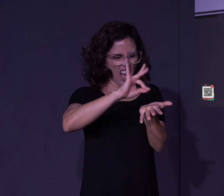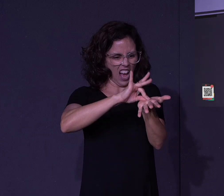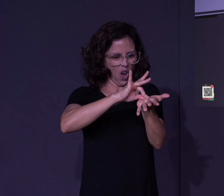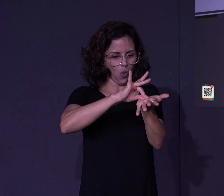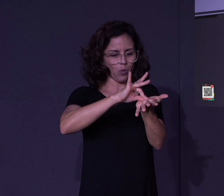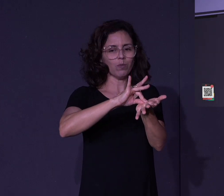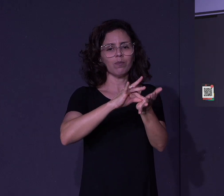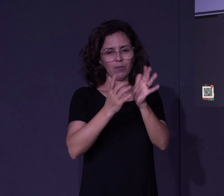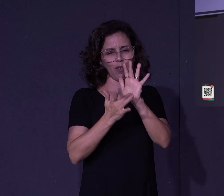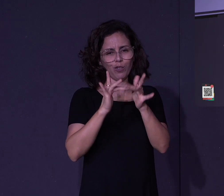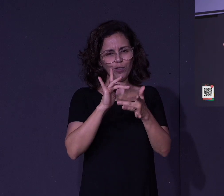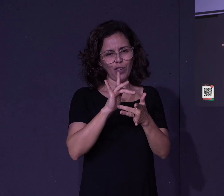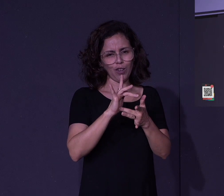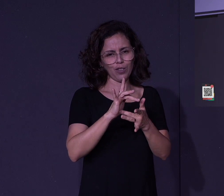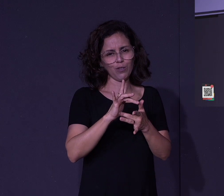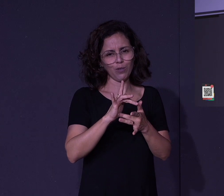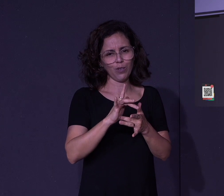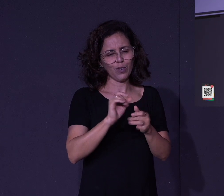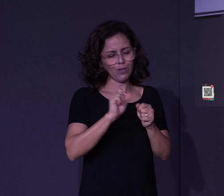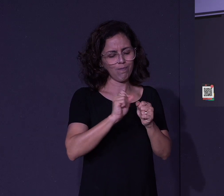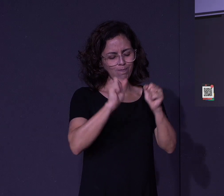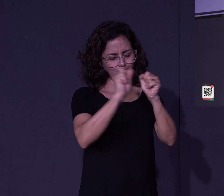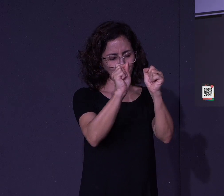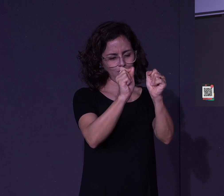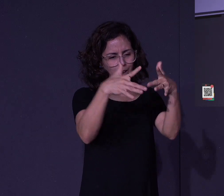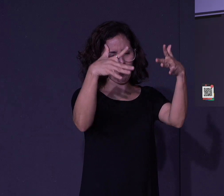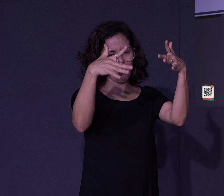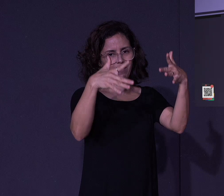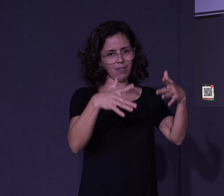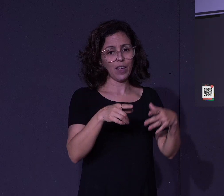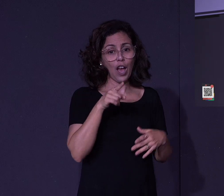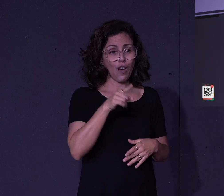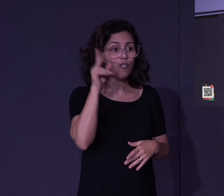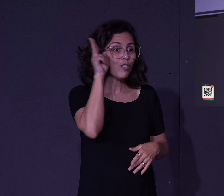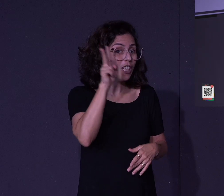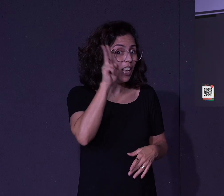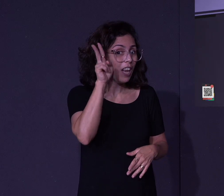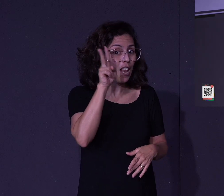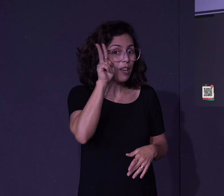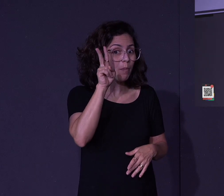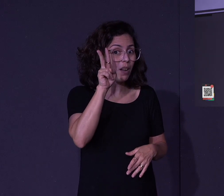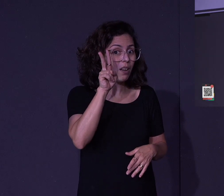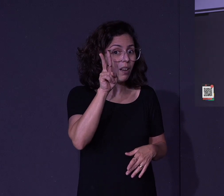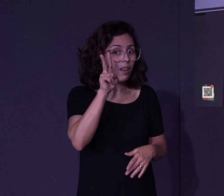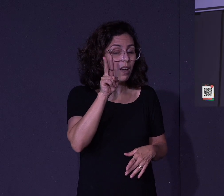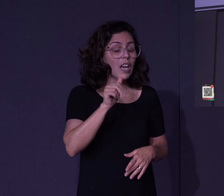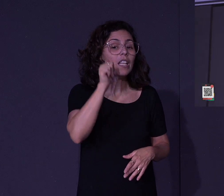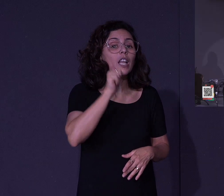sangue, toque nele de tal forma que seja liberado o poder dele sobre a sua vida.